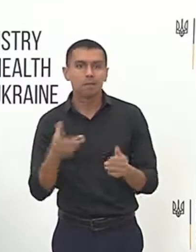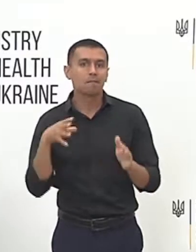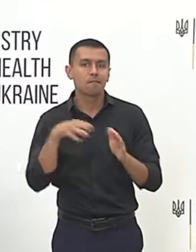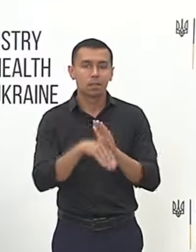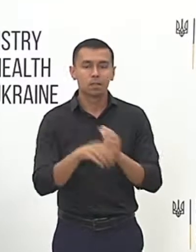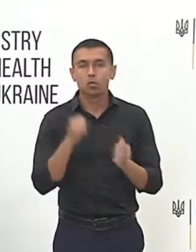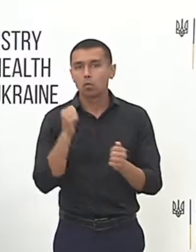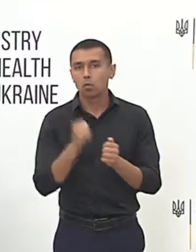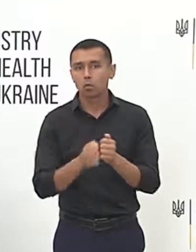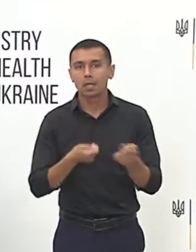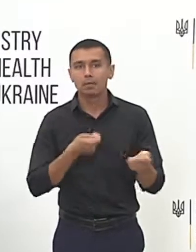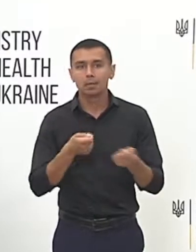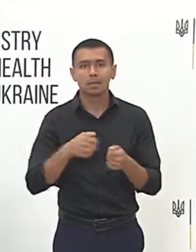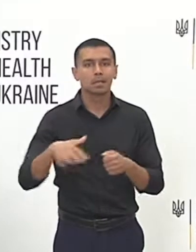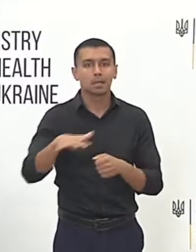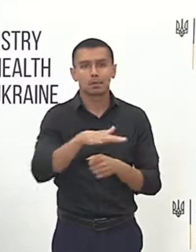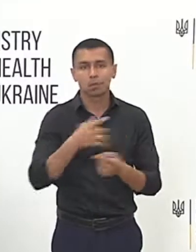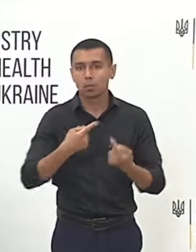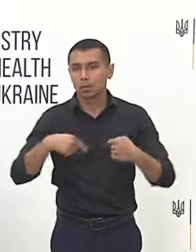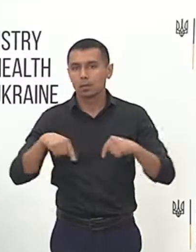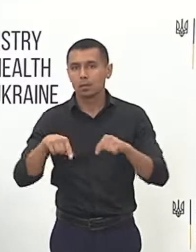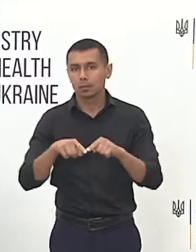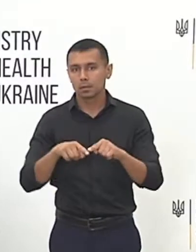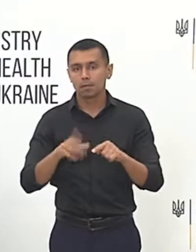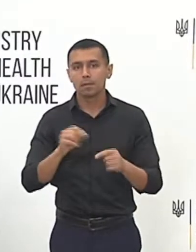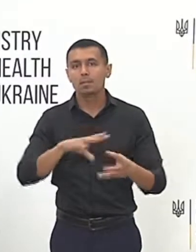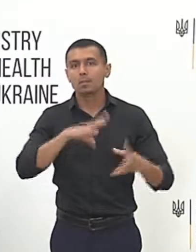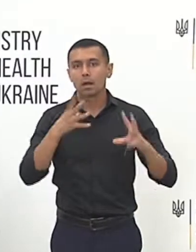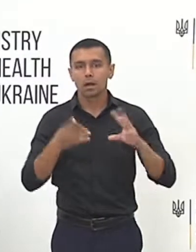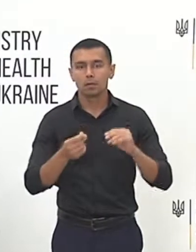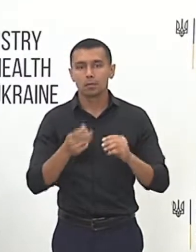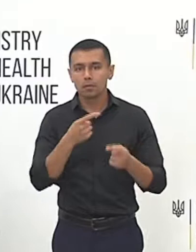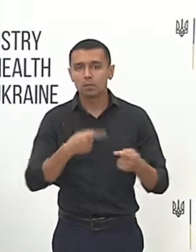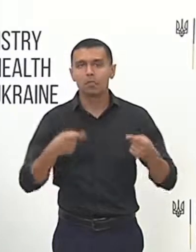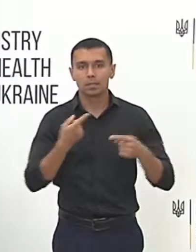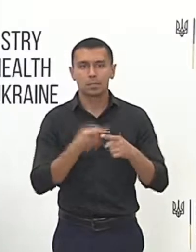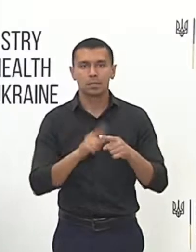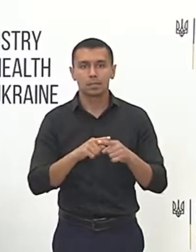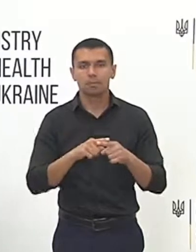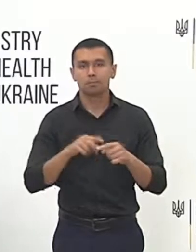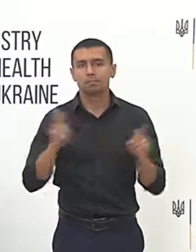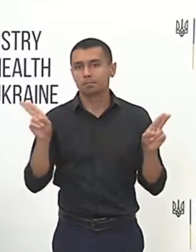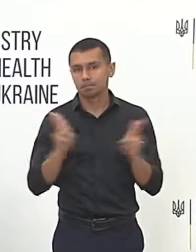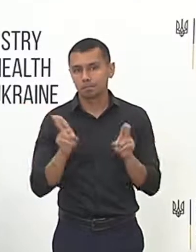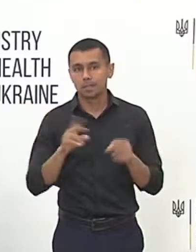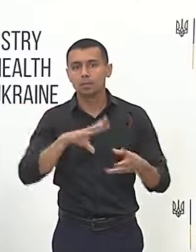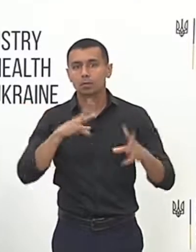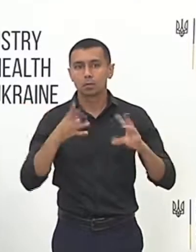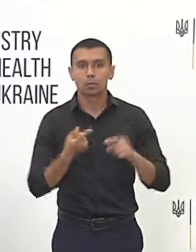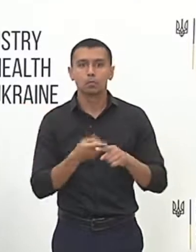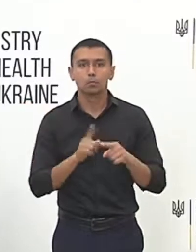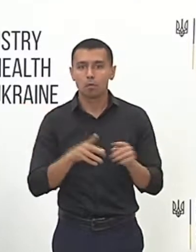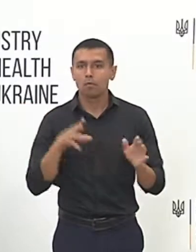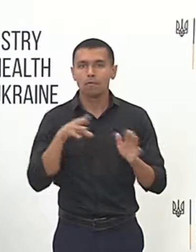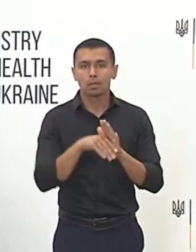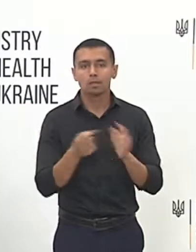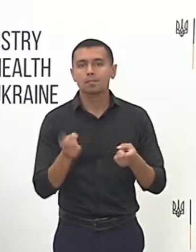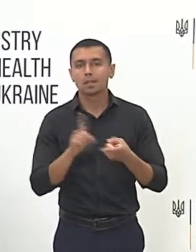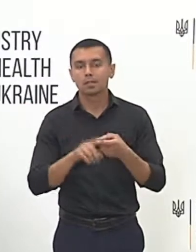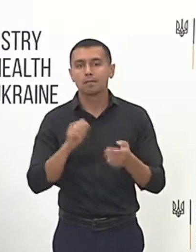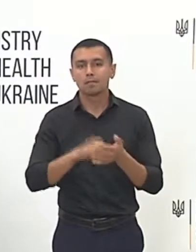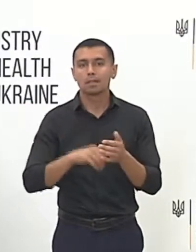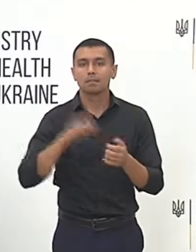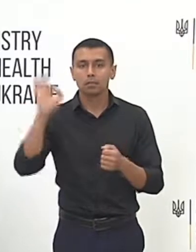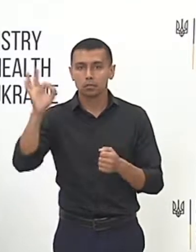внесок кожної адміністративно-територіальної одиниці в загальну невідповідність цим критеріям. І за результатами цього внеску, в залежності